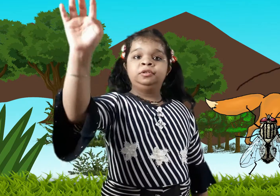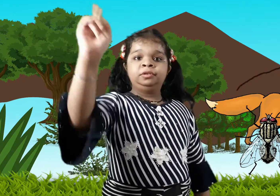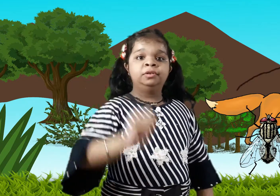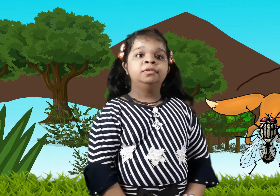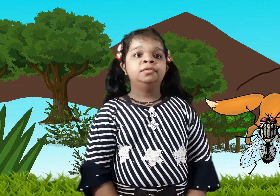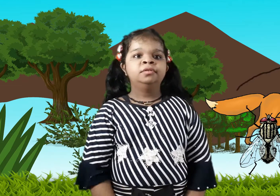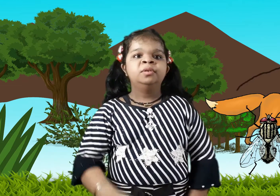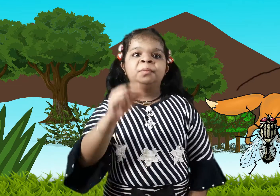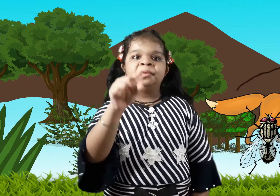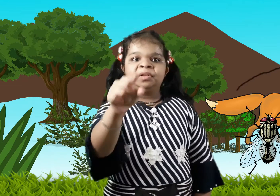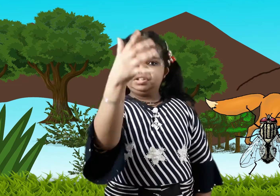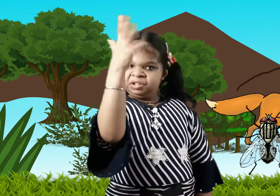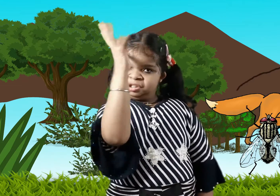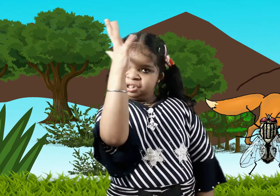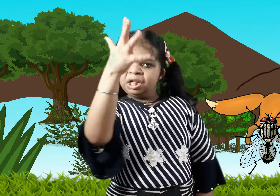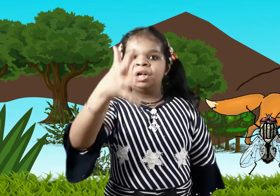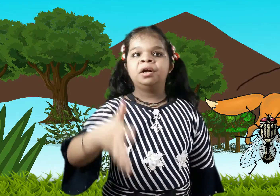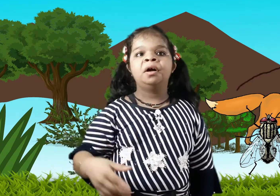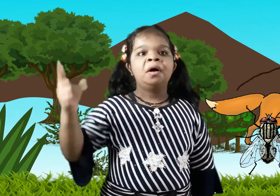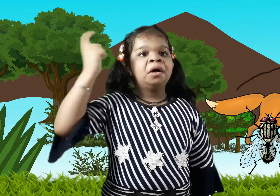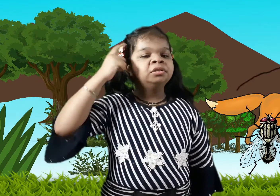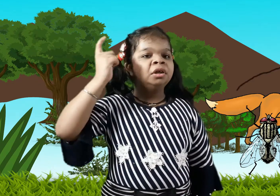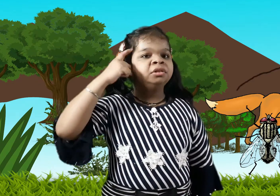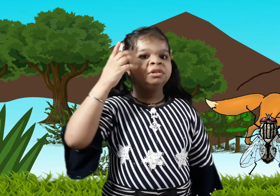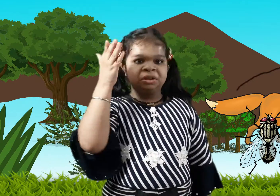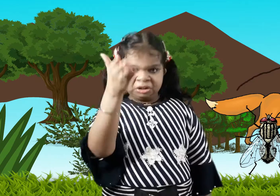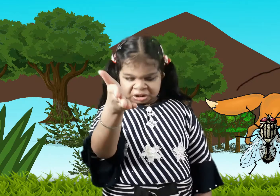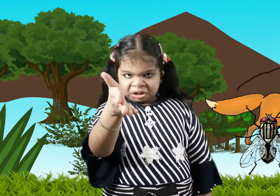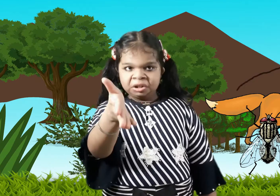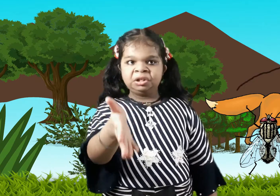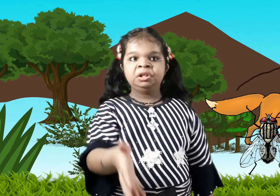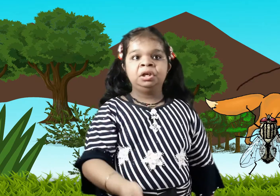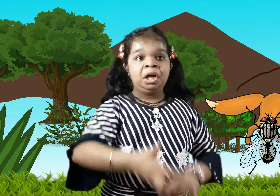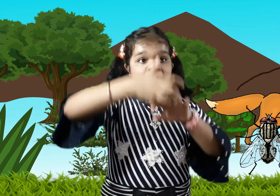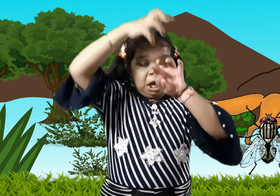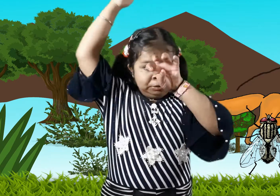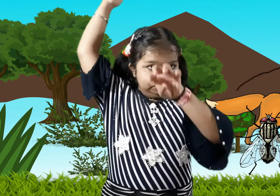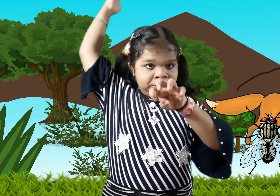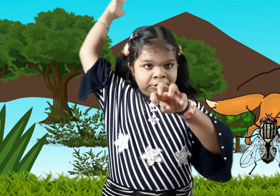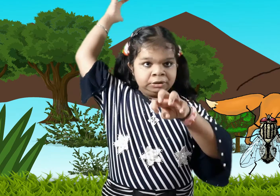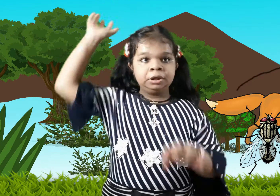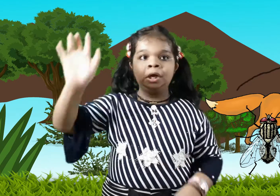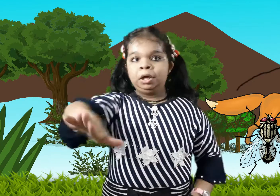वह नहीं मानती कि आपने शेर और हाथी को हराया है।